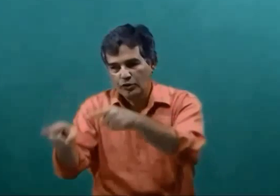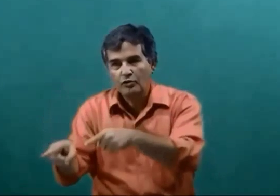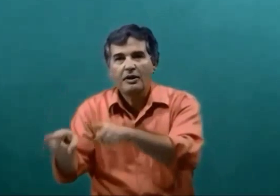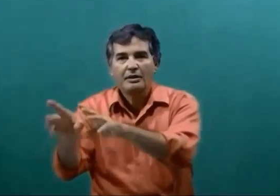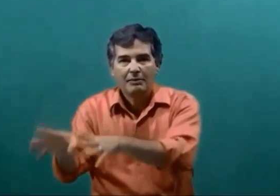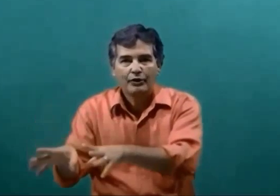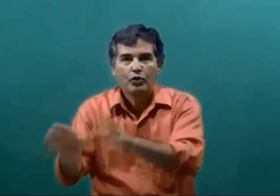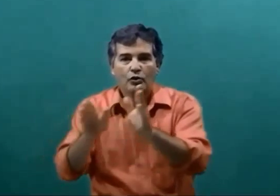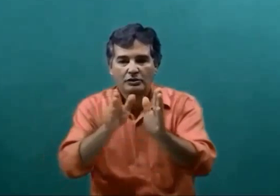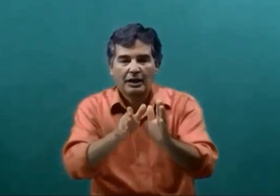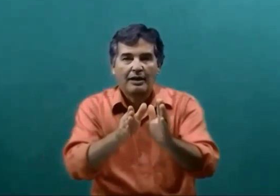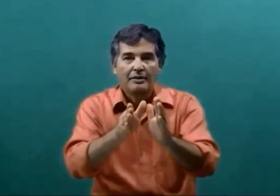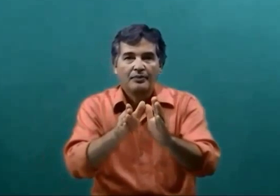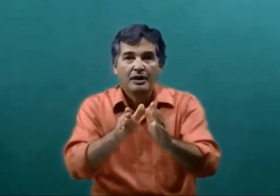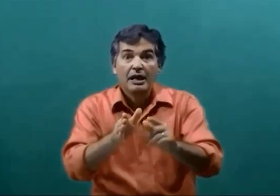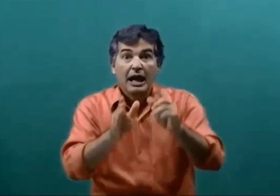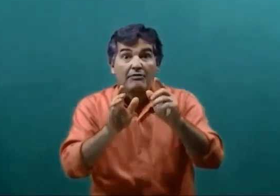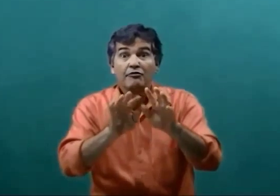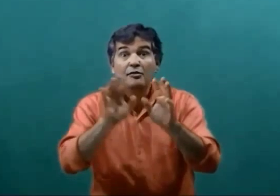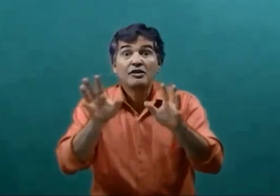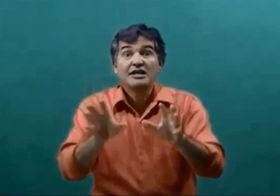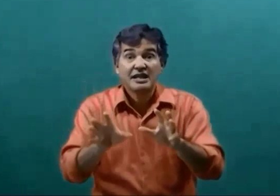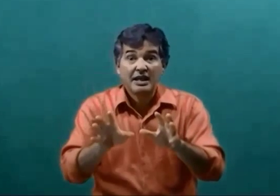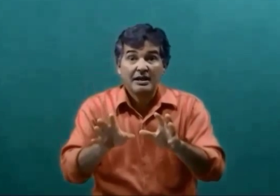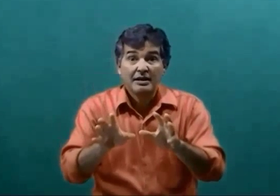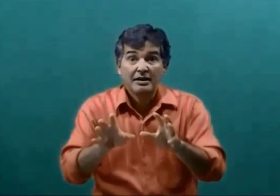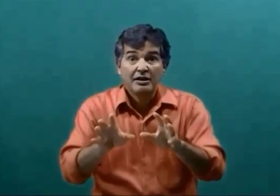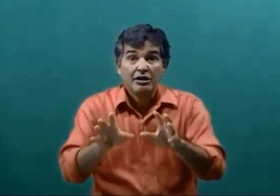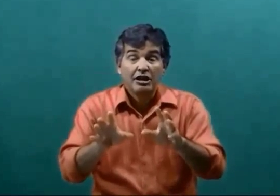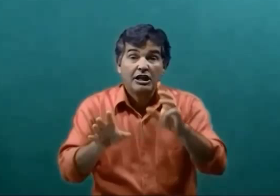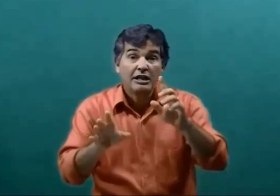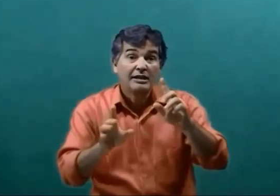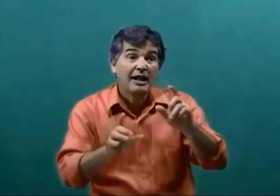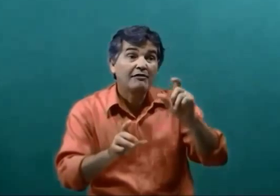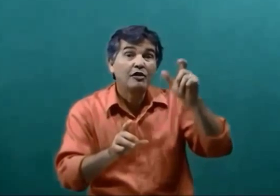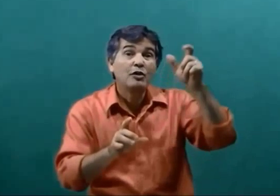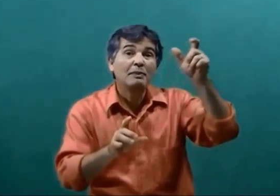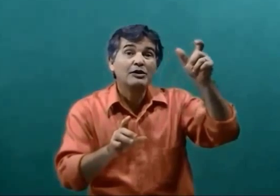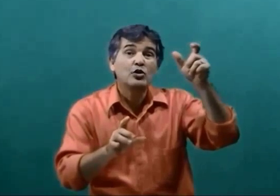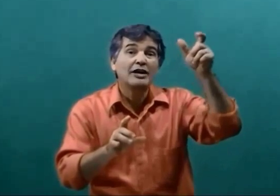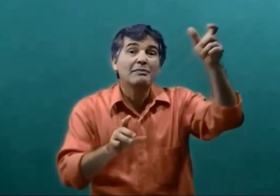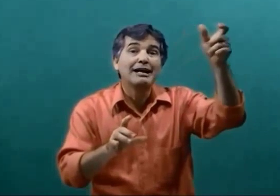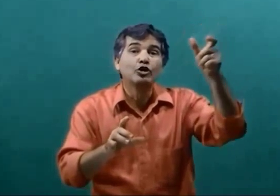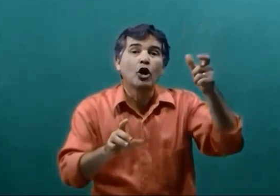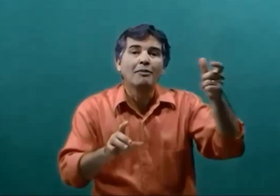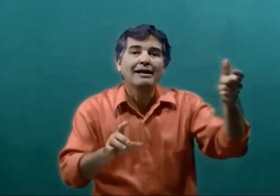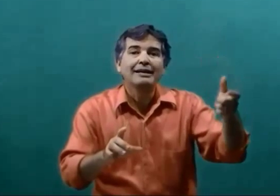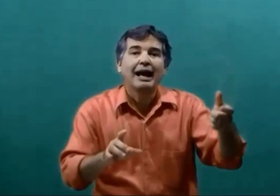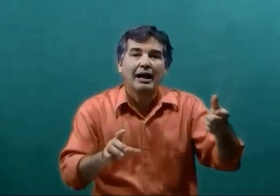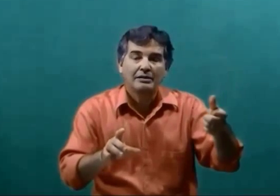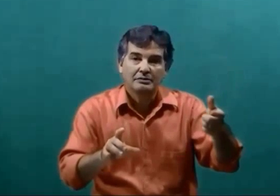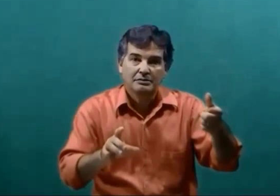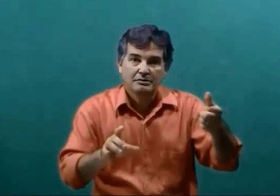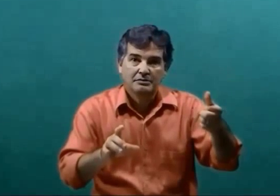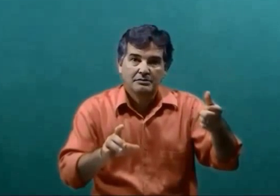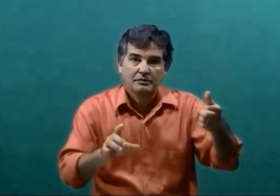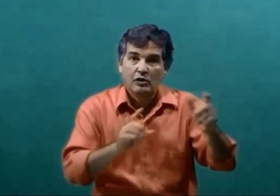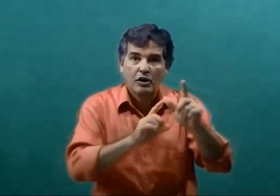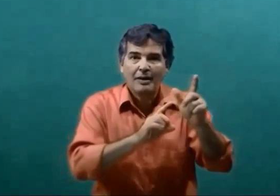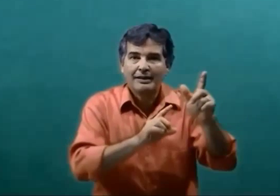muito bem, matou, tá. Vamos dizer que teve uma pessoa que mandou matar. Não é o